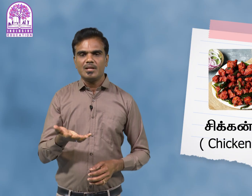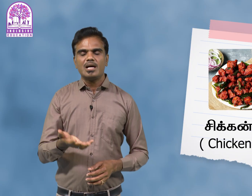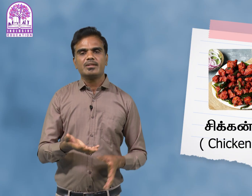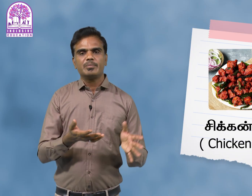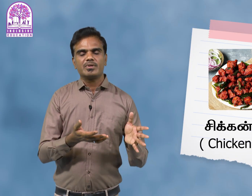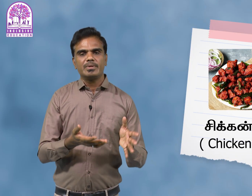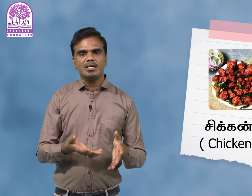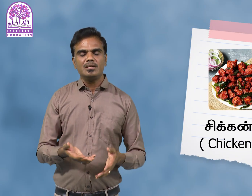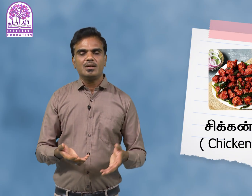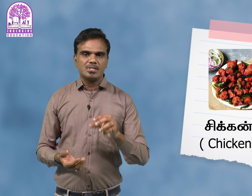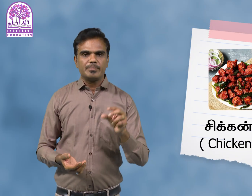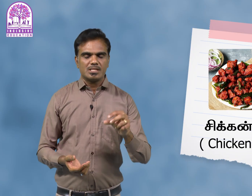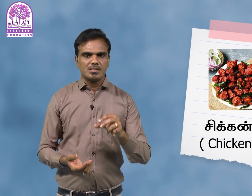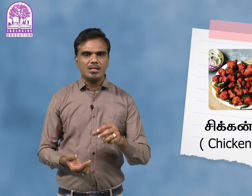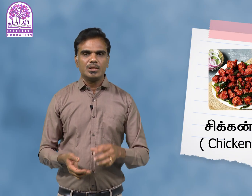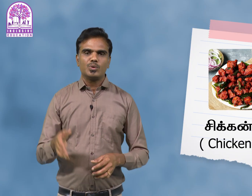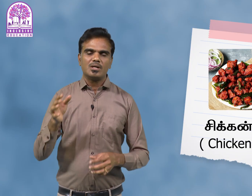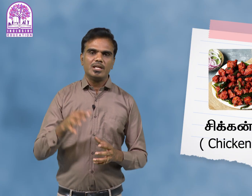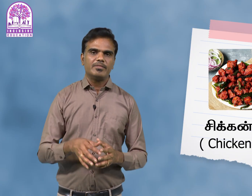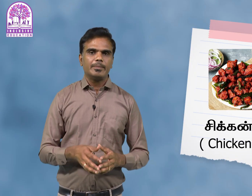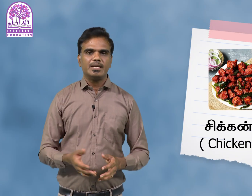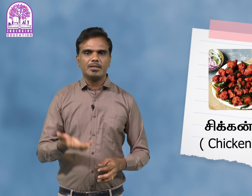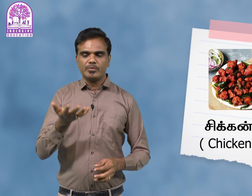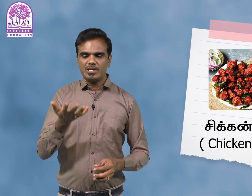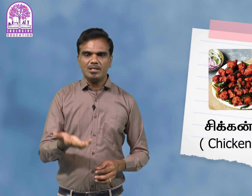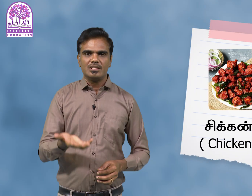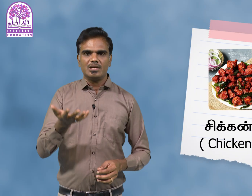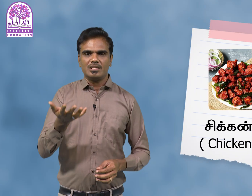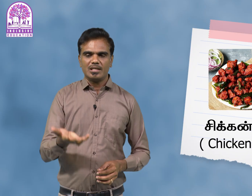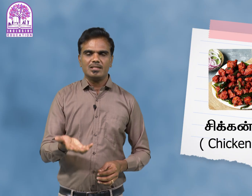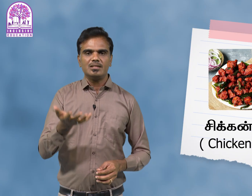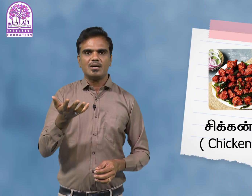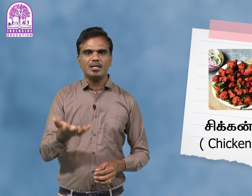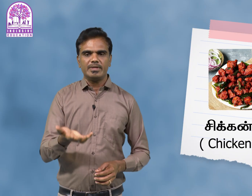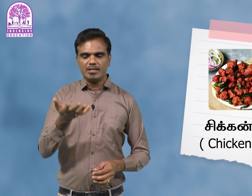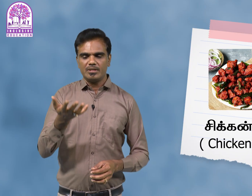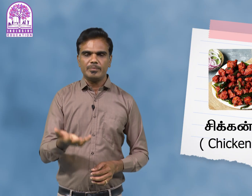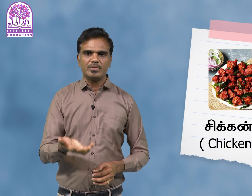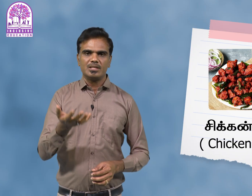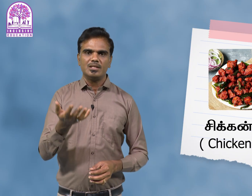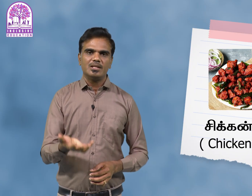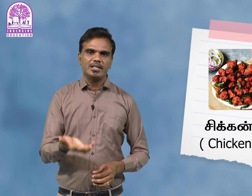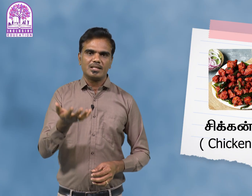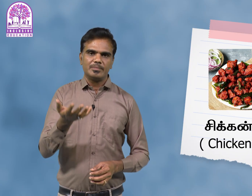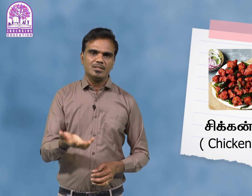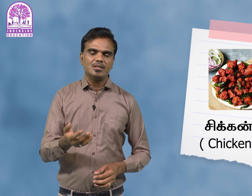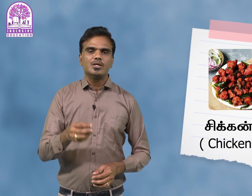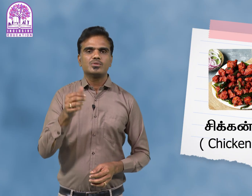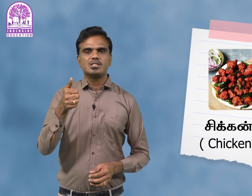அது என்ன பண்ணுவாங்க அப்படின்னா சிக்கன் பீசஸ் எல்லாத்தையும் உங்களுக்கு ஆயிலில் ஃப்ரை பண்ணிட்டு என்ன பண்ணுவாங்க, நீங்கள் அதை ஆயில் வடிகிறவரில் என்ன பண்ணுவாங்க எடுக்கிறாங்க அப்படி. ஸோ